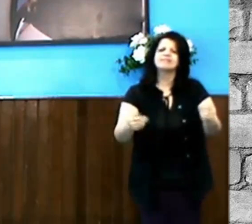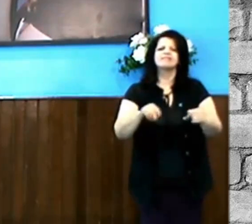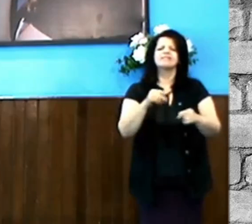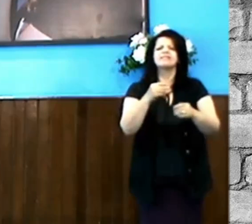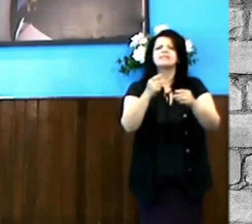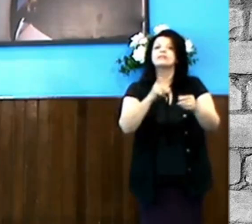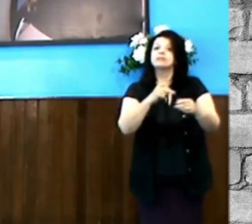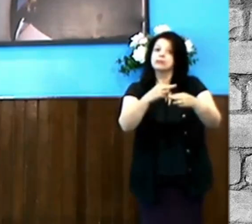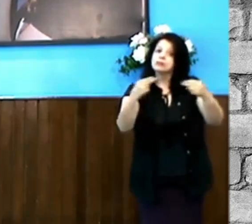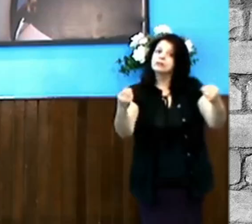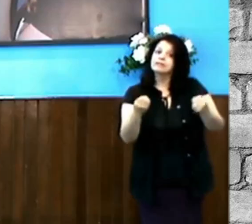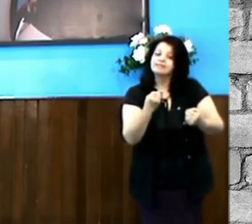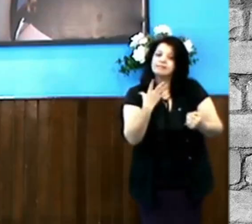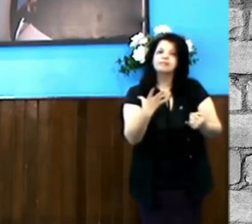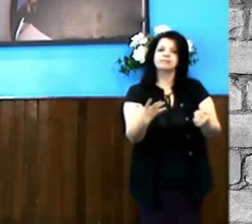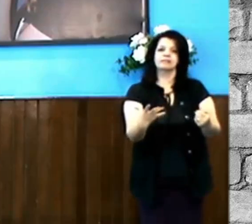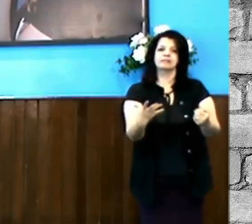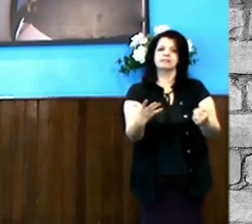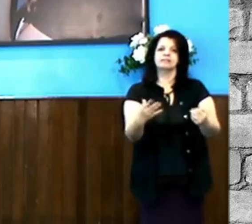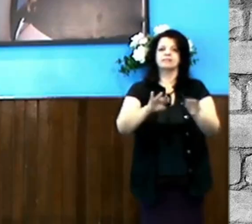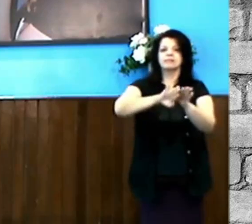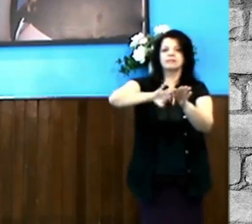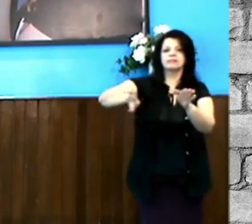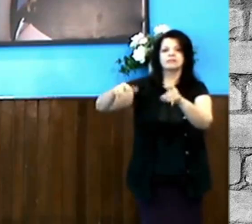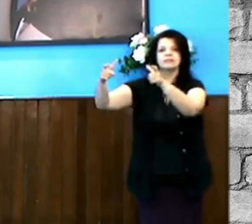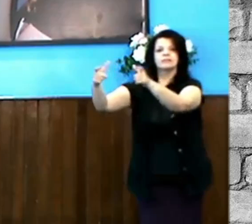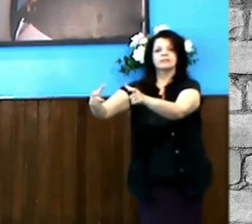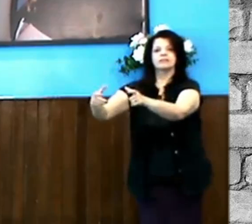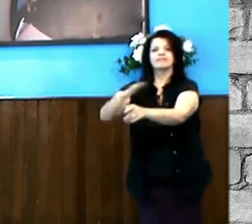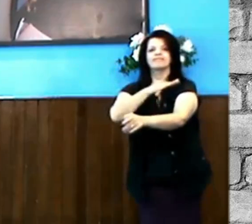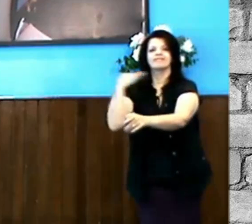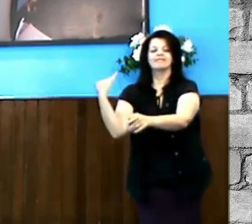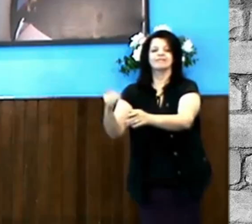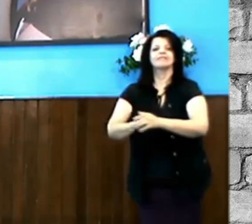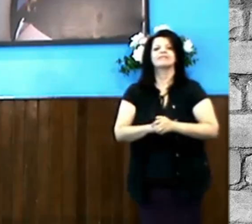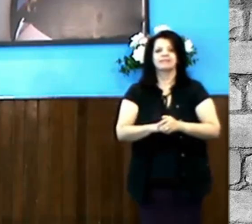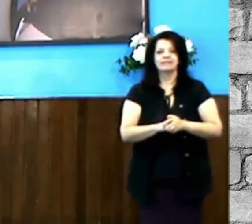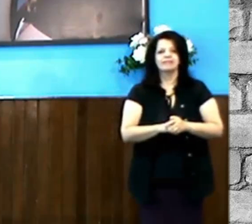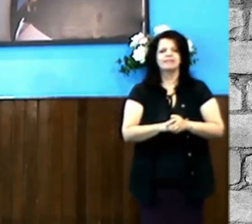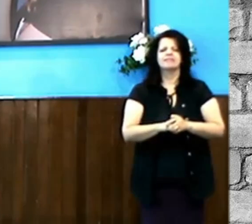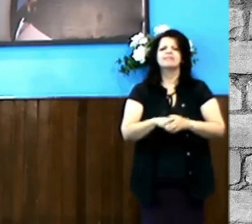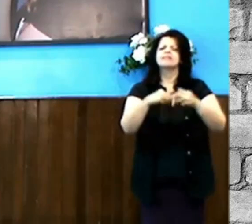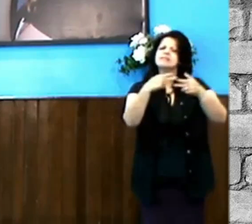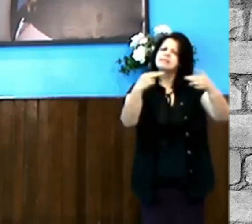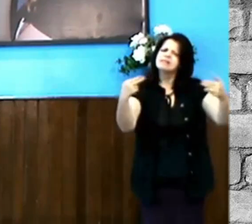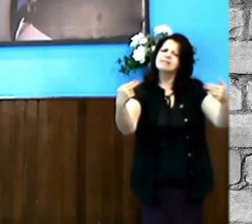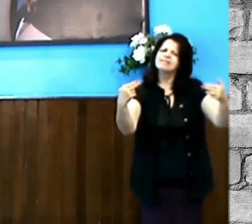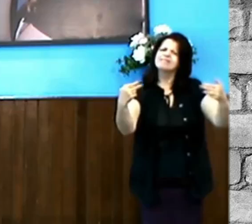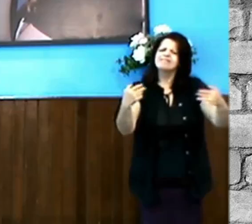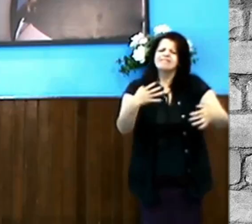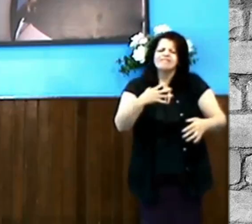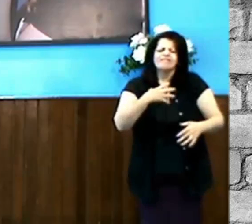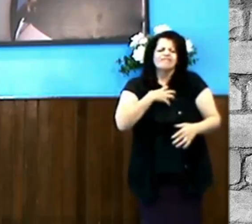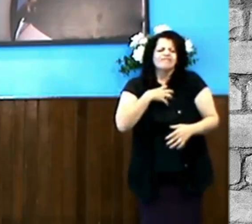muitas vezes é bom, fora do lugar vai matar. Aquilo que muitas vezes traz algum tipo